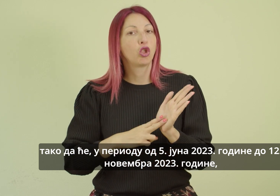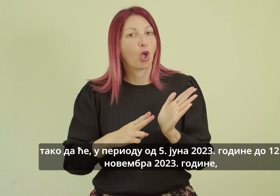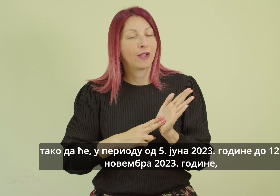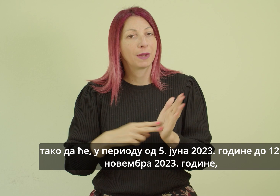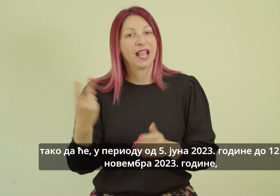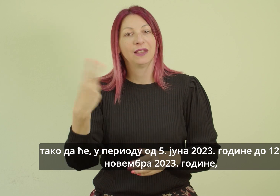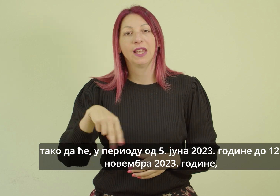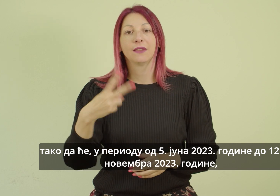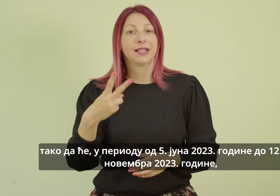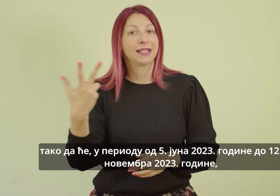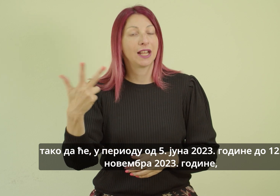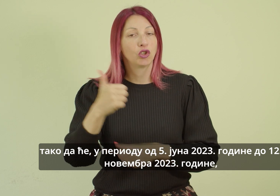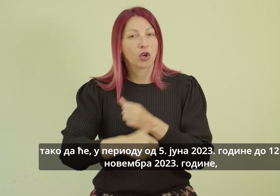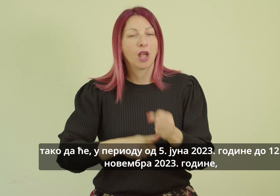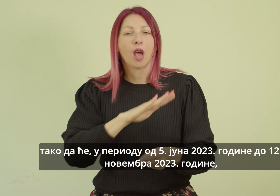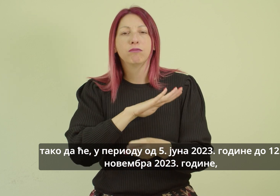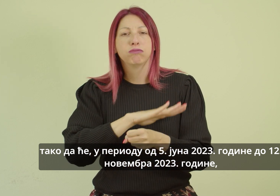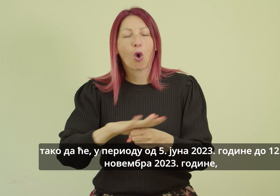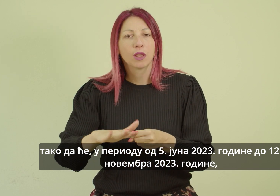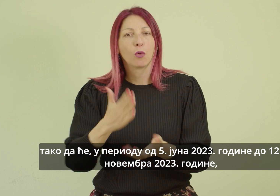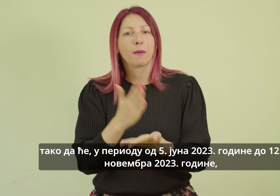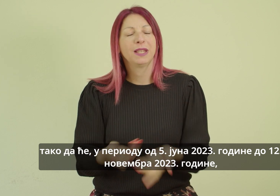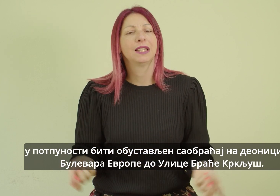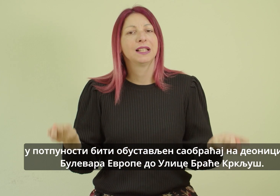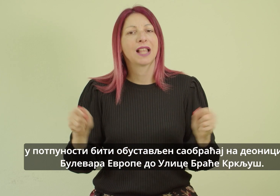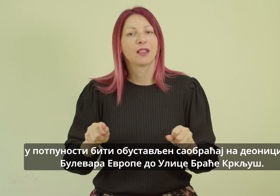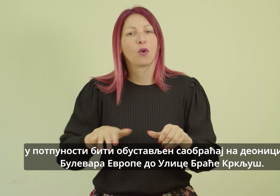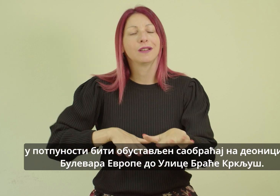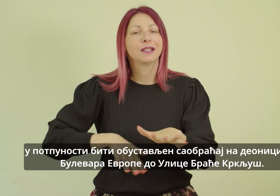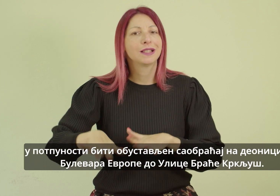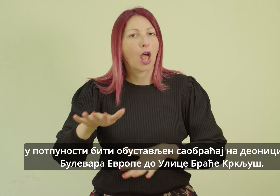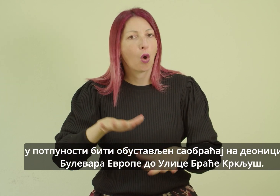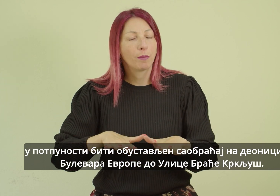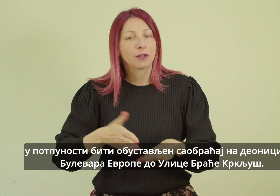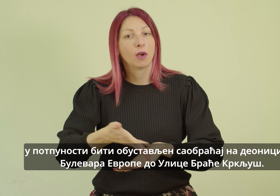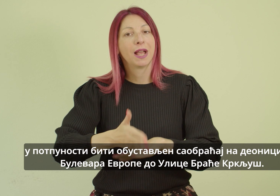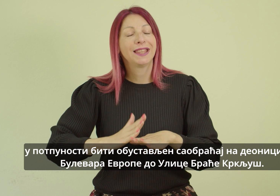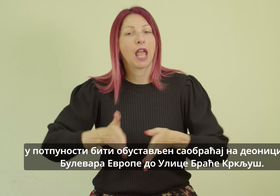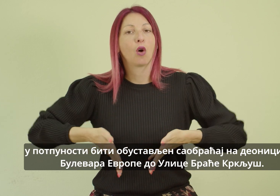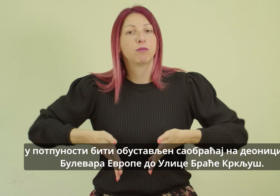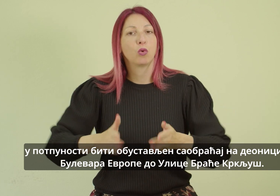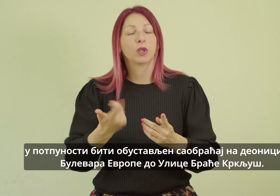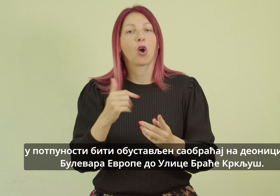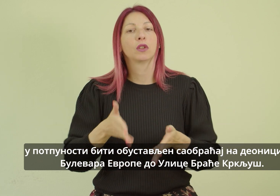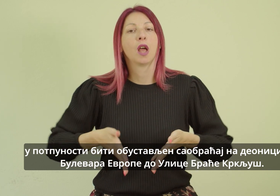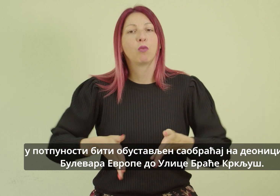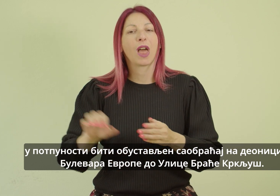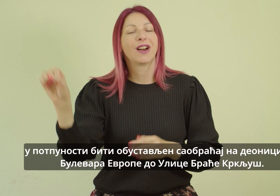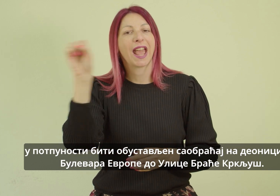novembra 2023. godine u potpunosti biti obustavljen saobraćaj na deonici od